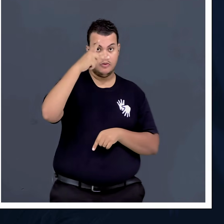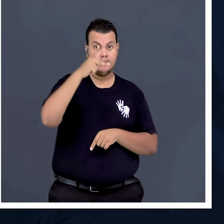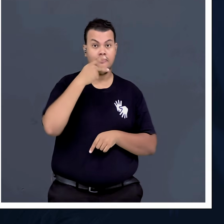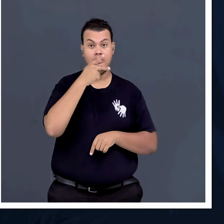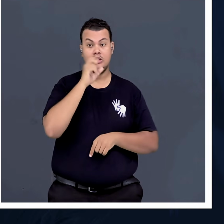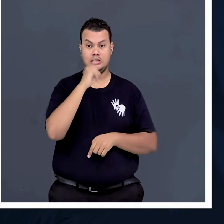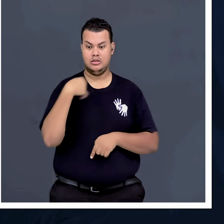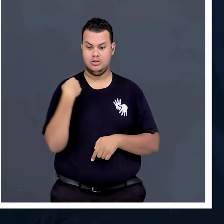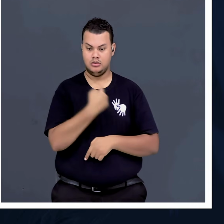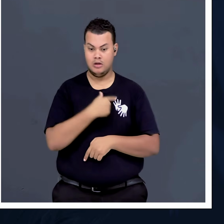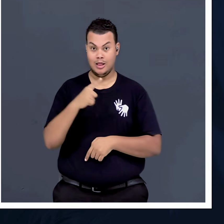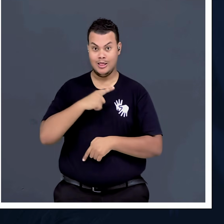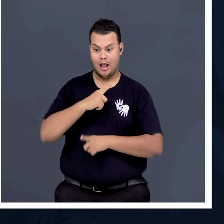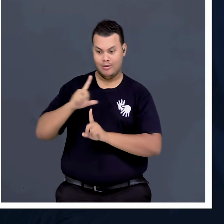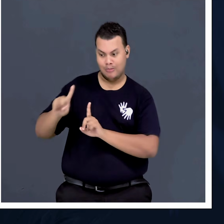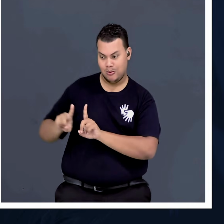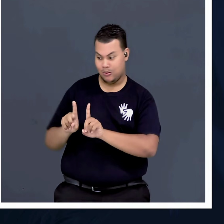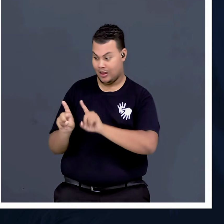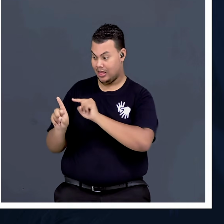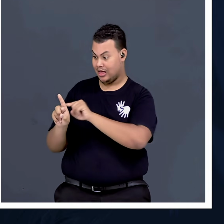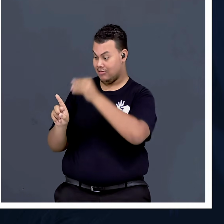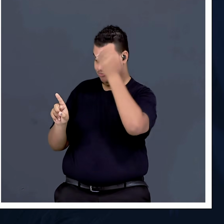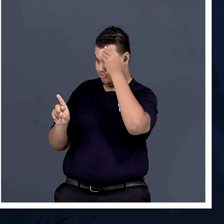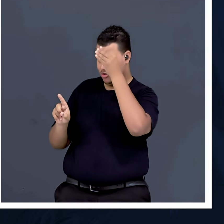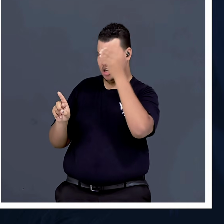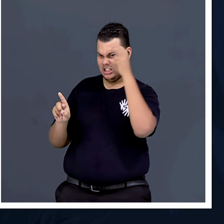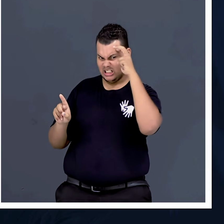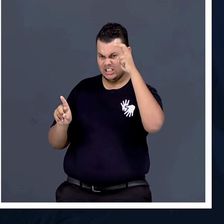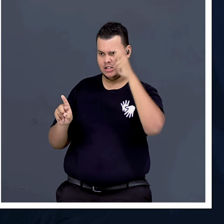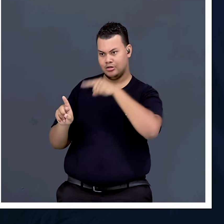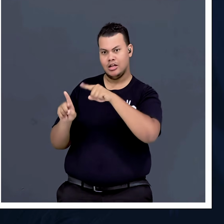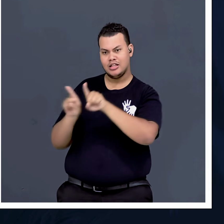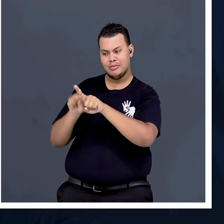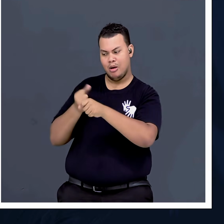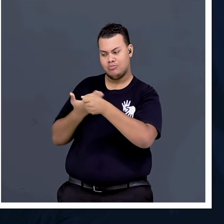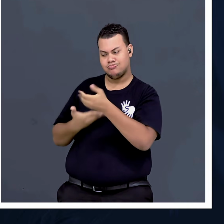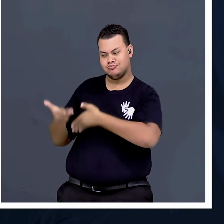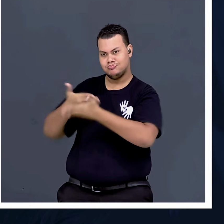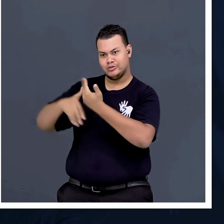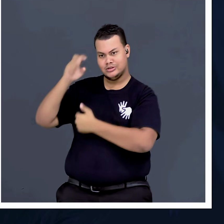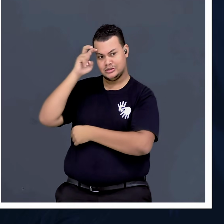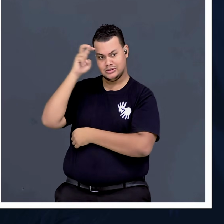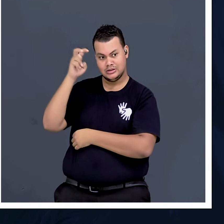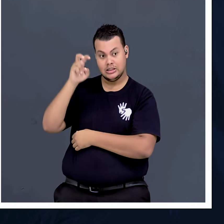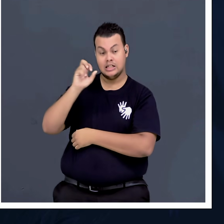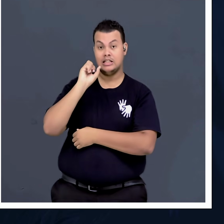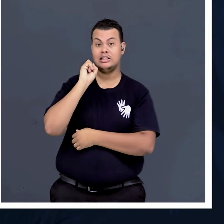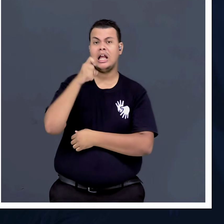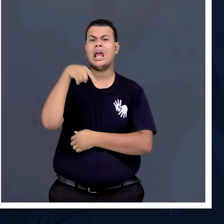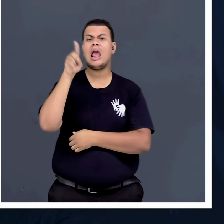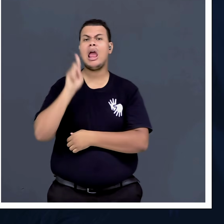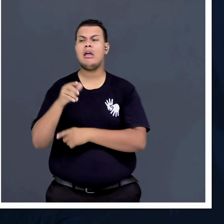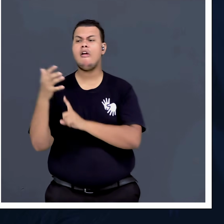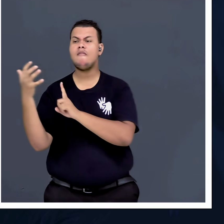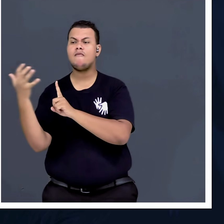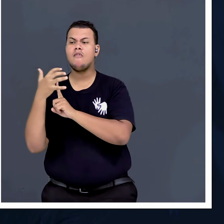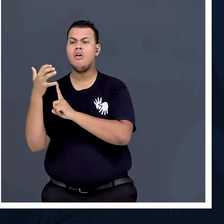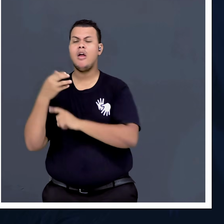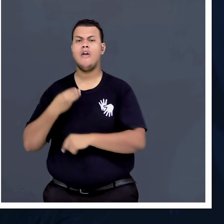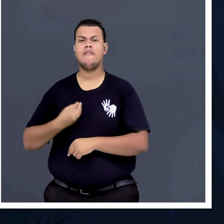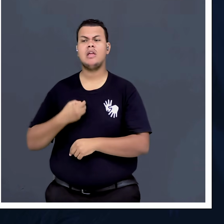se nós andamos com sábios, nos tornamos mais sábios. Quem tem influenciado a nossa